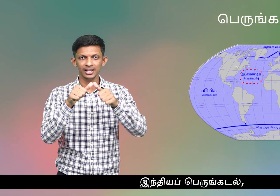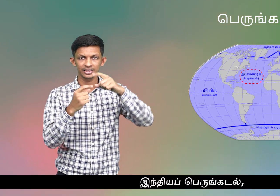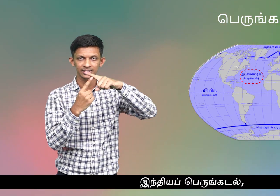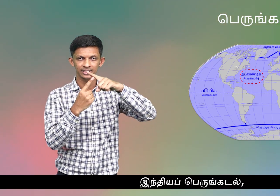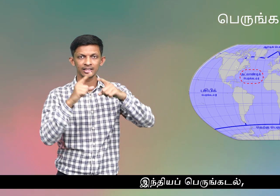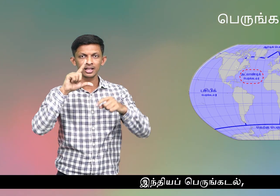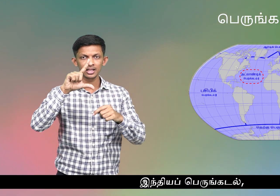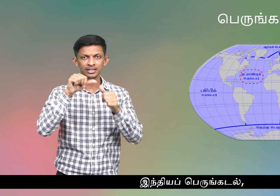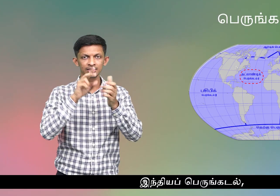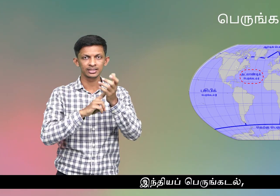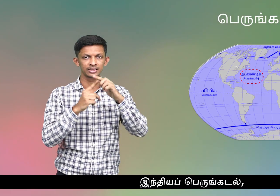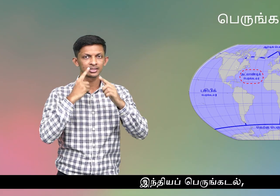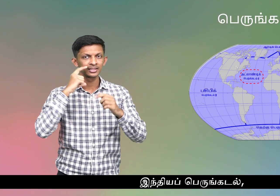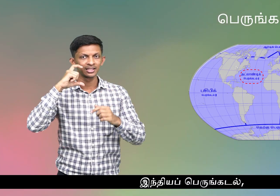இந்திய பெருங்கடல்,